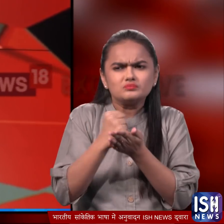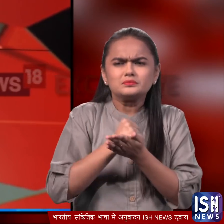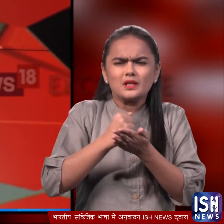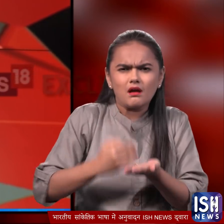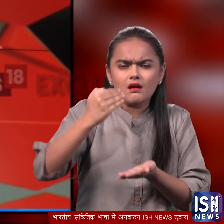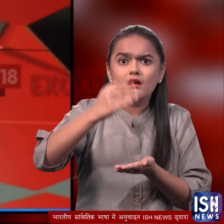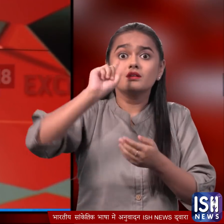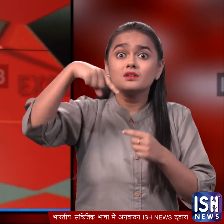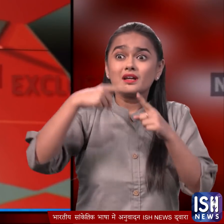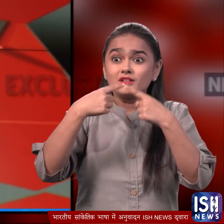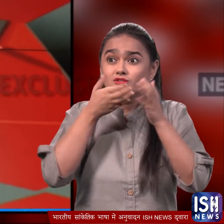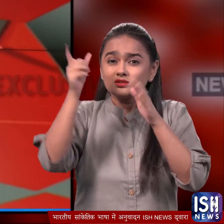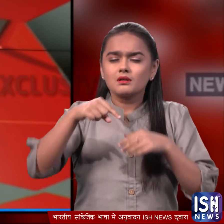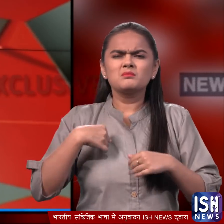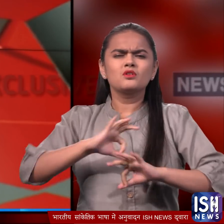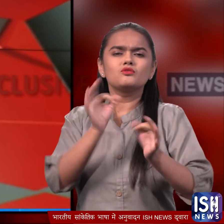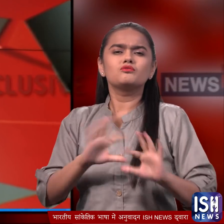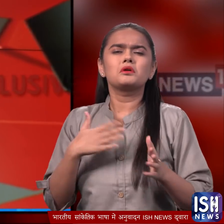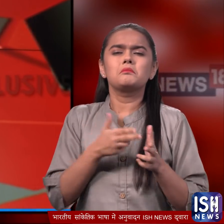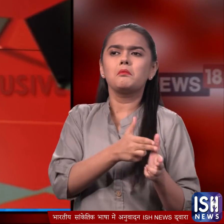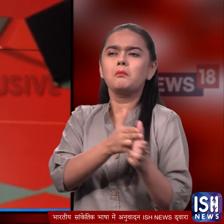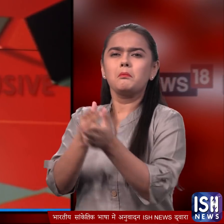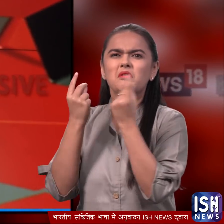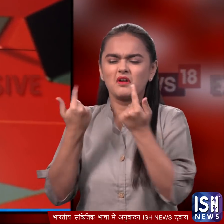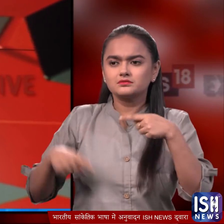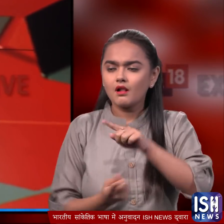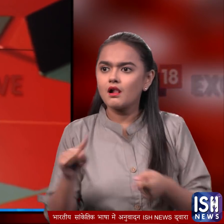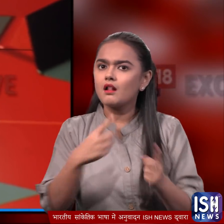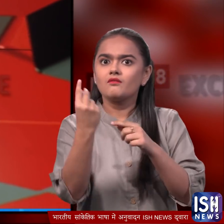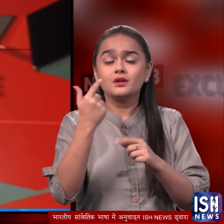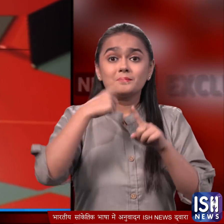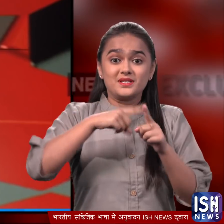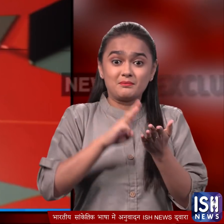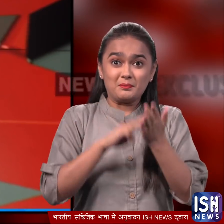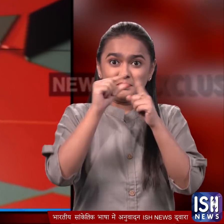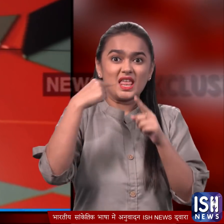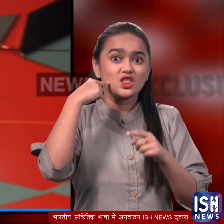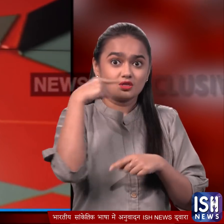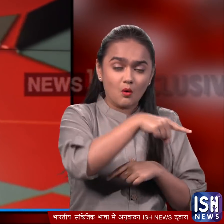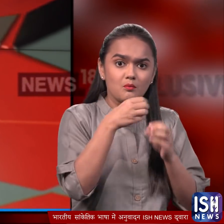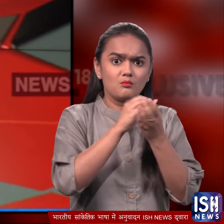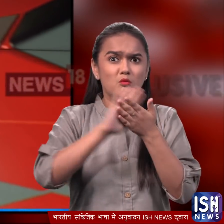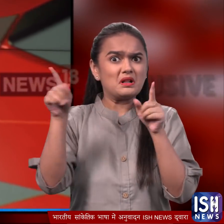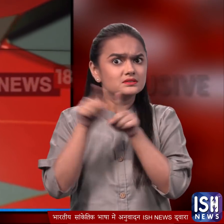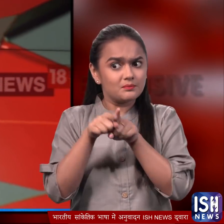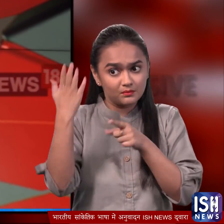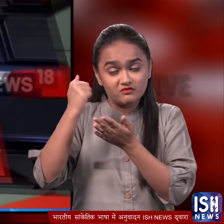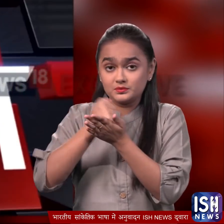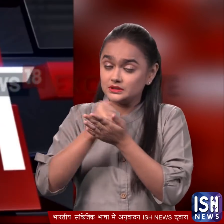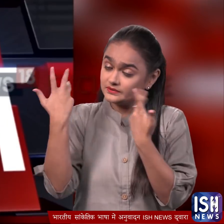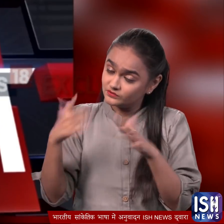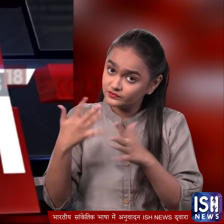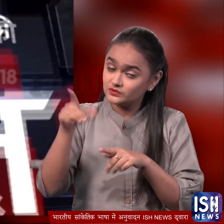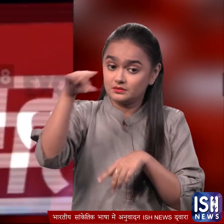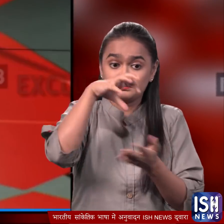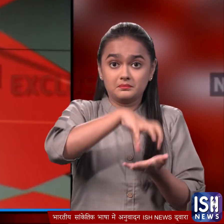आतंकी हमलों से निपटने की तैयारी में कोई कमी ना रहे, जिसके तहत कुछ दिन पहले मध्य प्रदेश के इंदौर और भोपाल में भी ऐसी ही मॉक ड्रिल की गई थी।